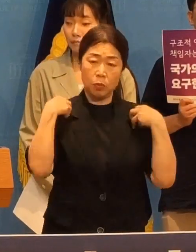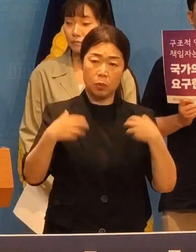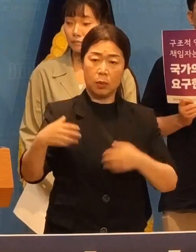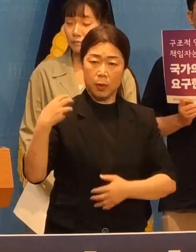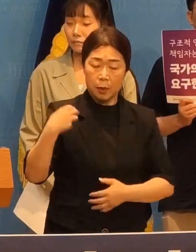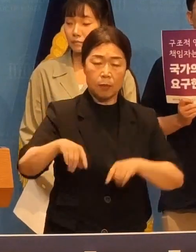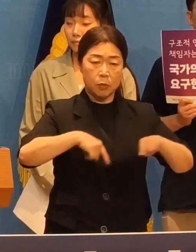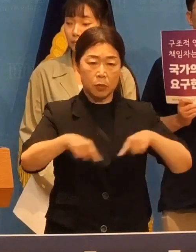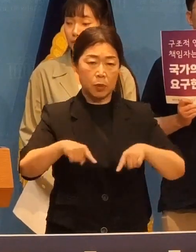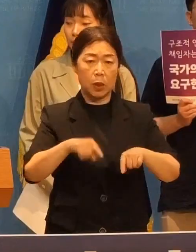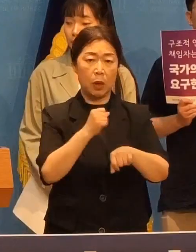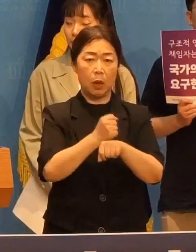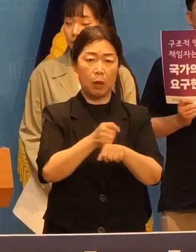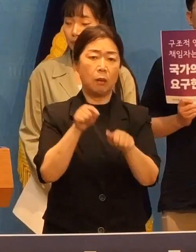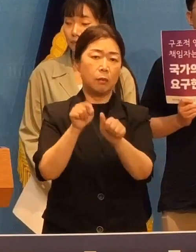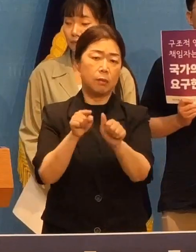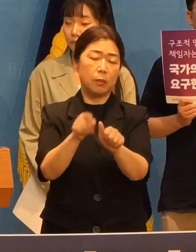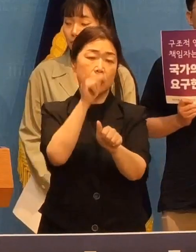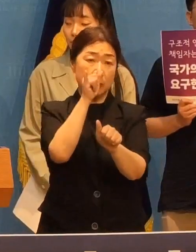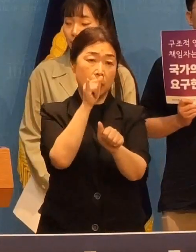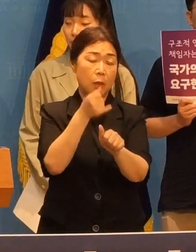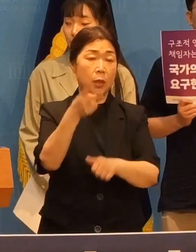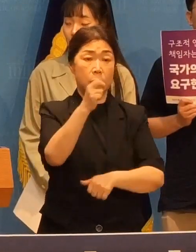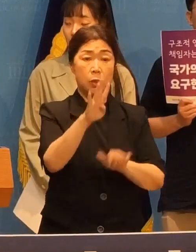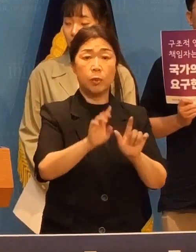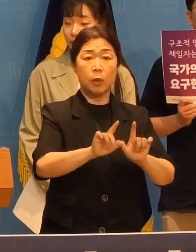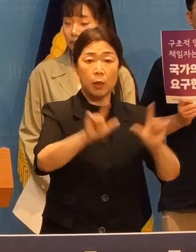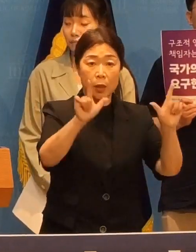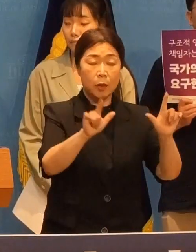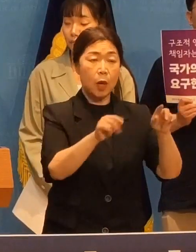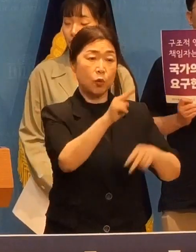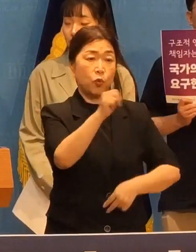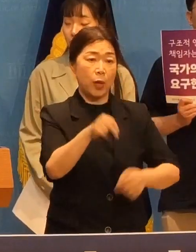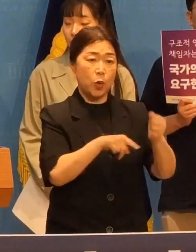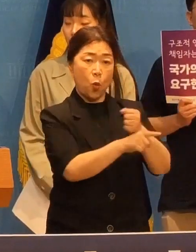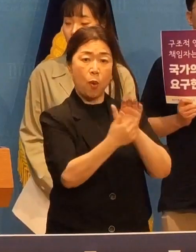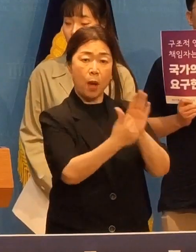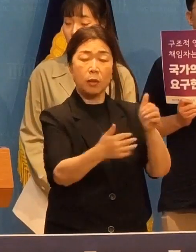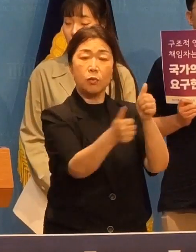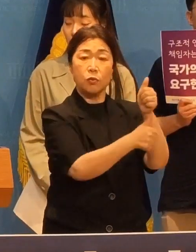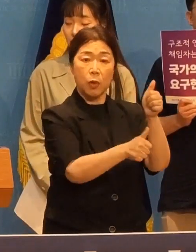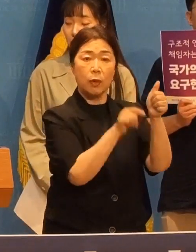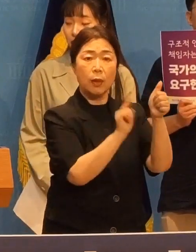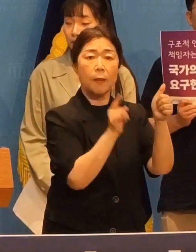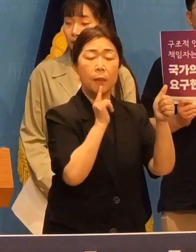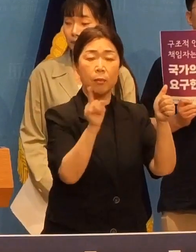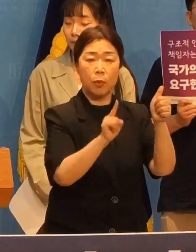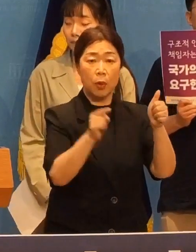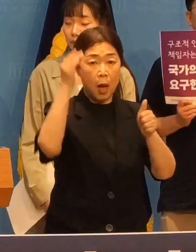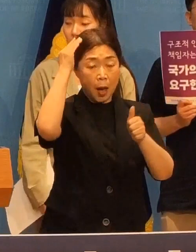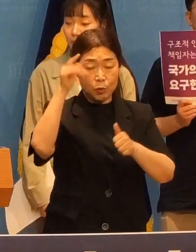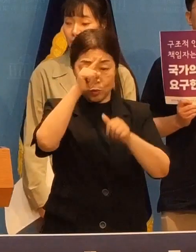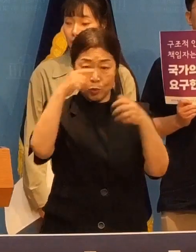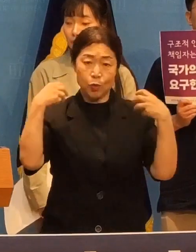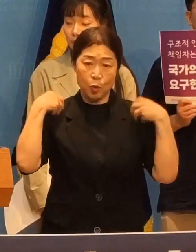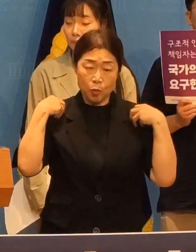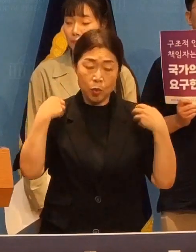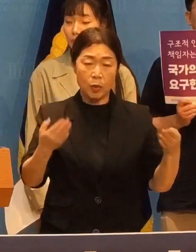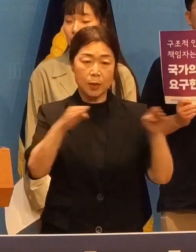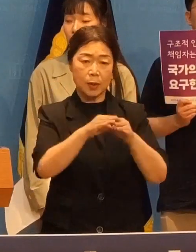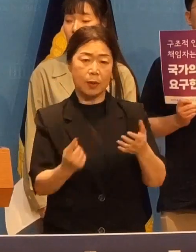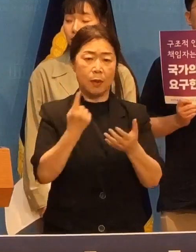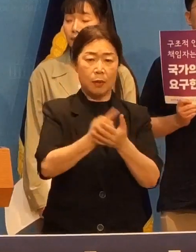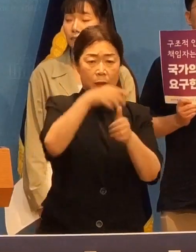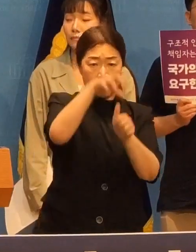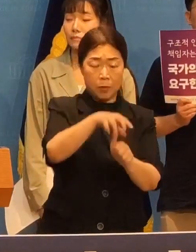있습니다. 2024년 유엔 고문방지위원회는 한국 정부의 시설 수용의 모든 피해자들이